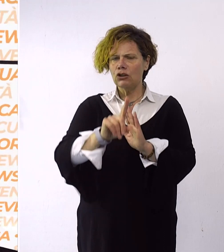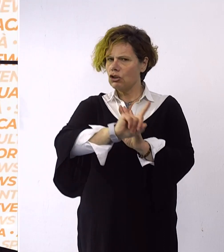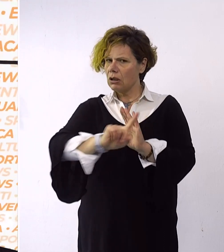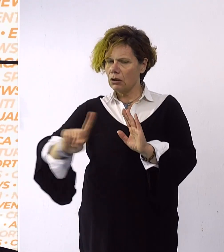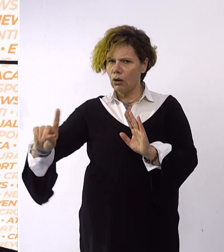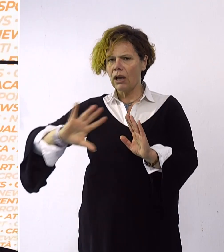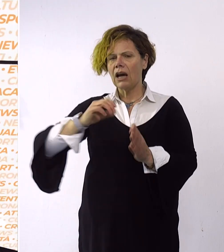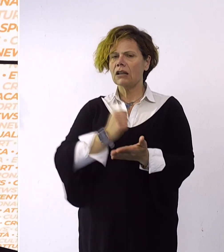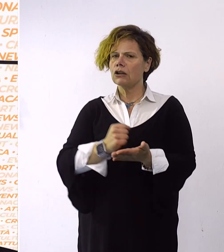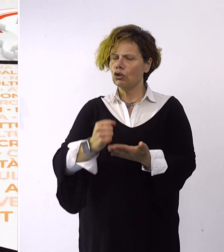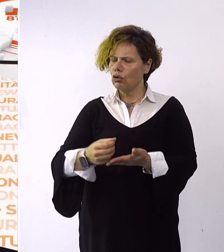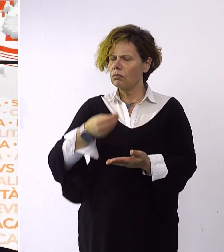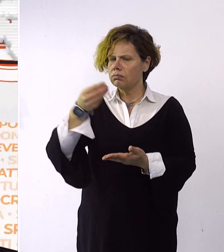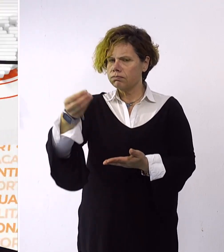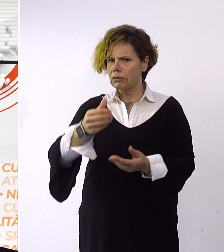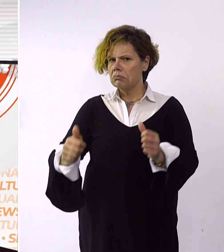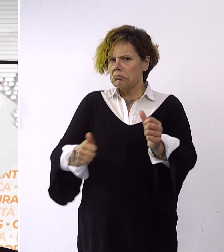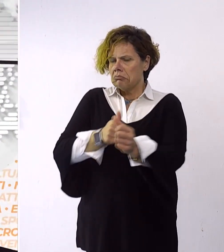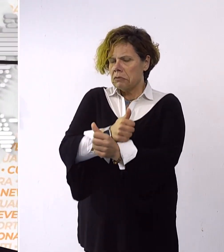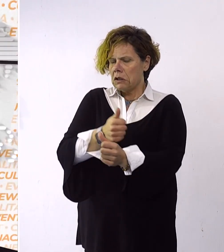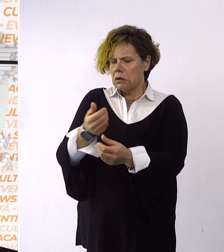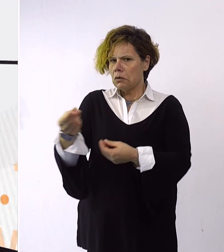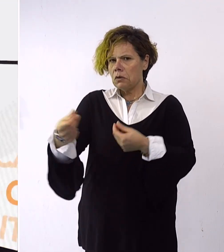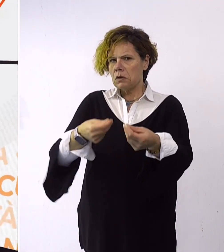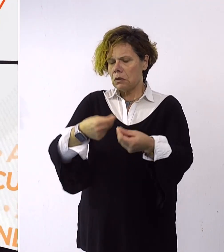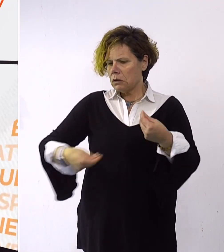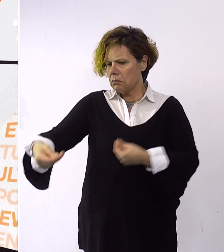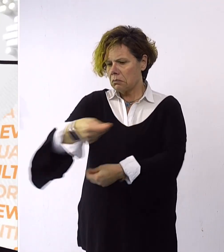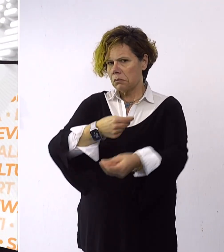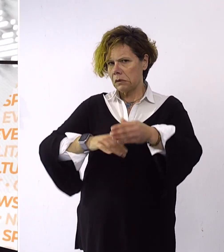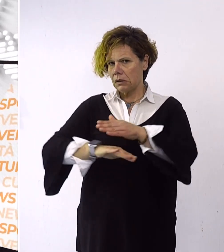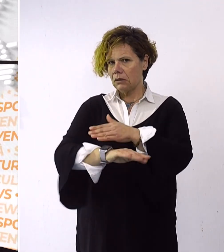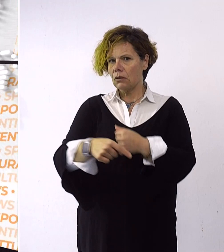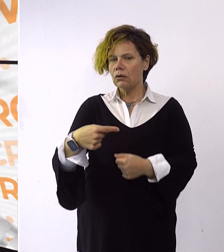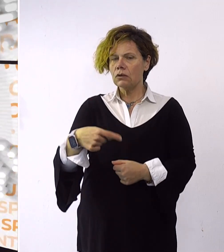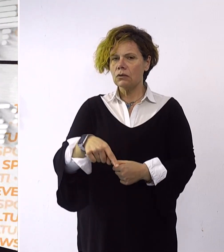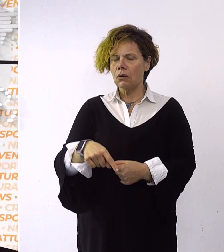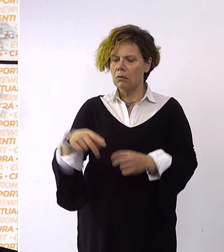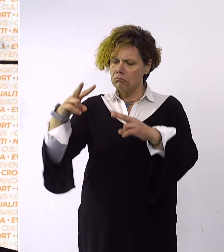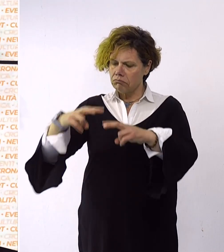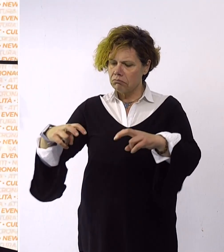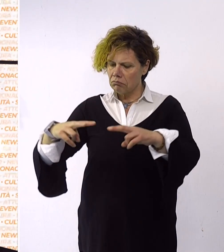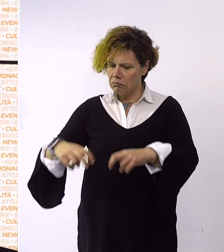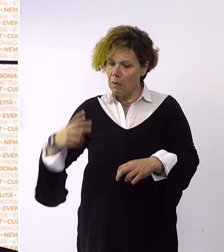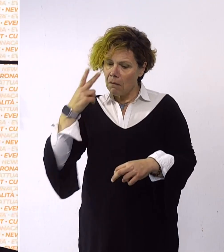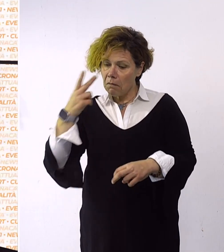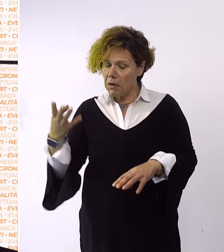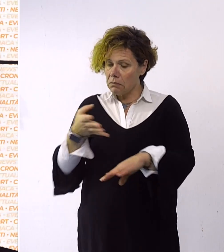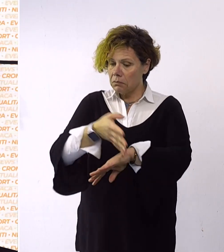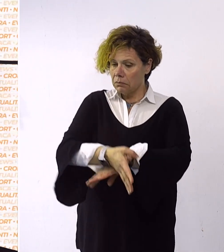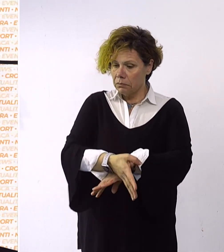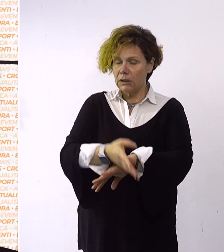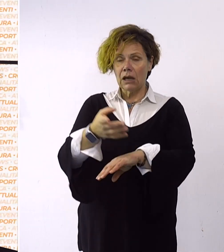altri documenti, con alle spalle un importante giro di affari che, secondo l'indagine, vede coinvolti